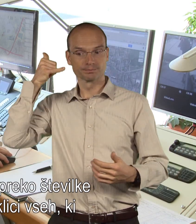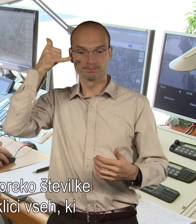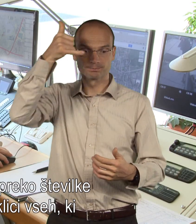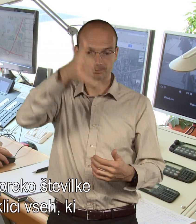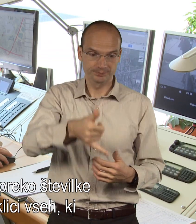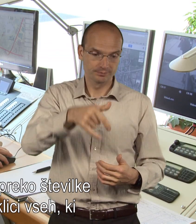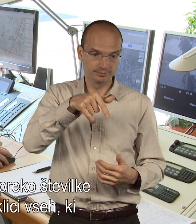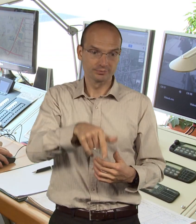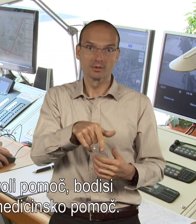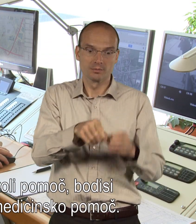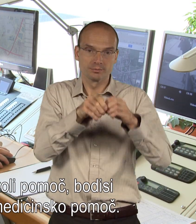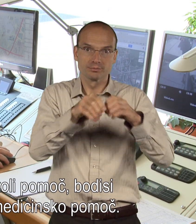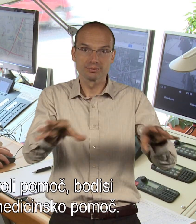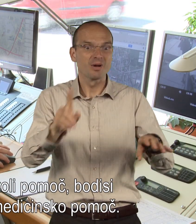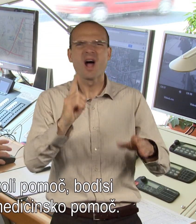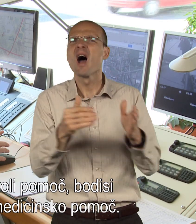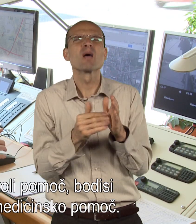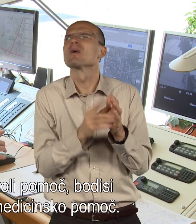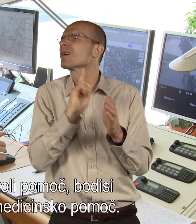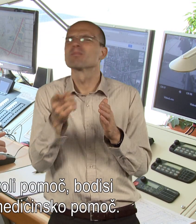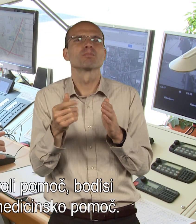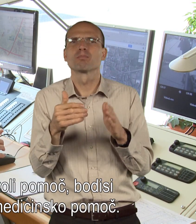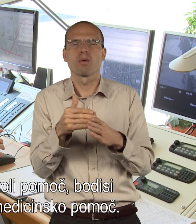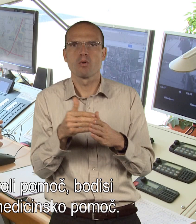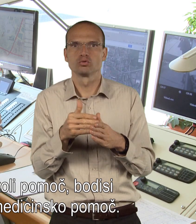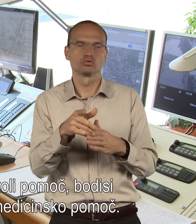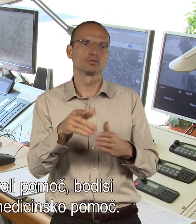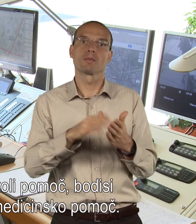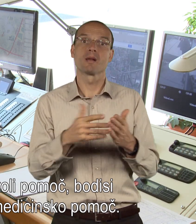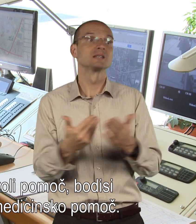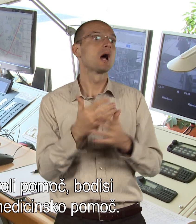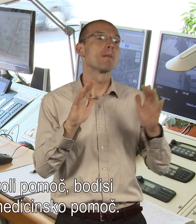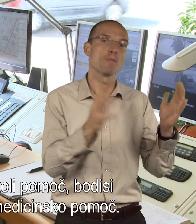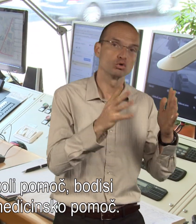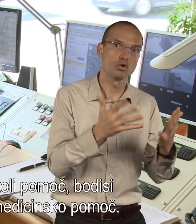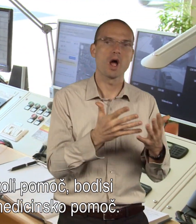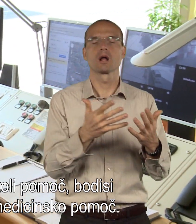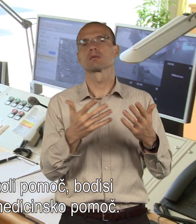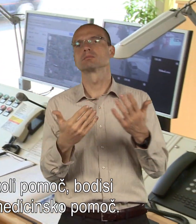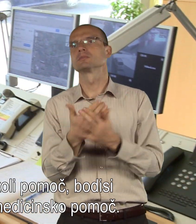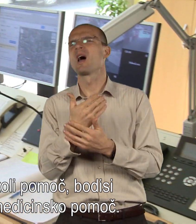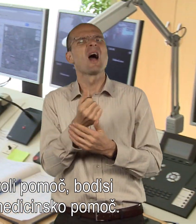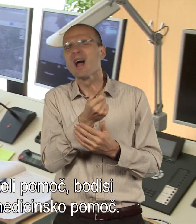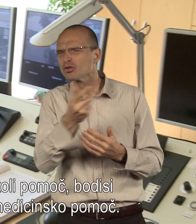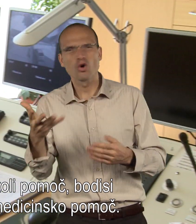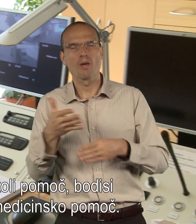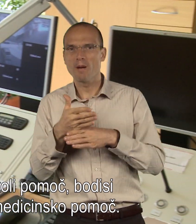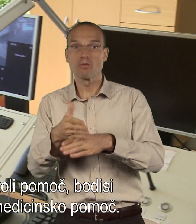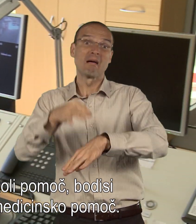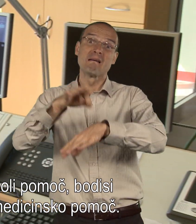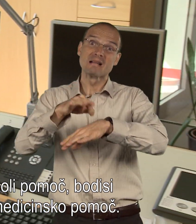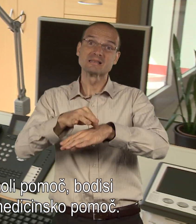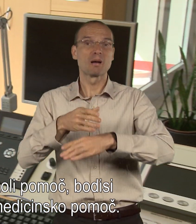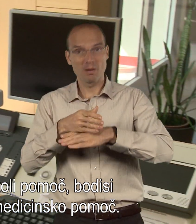klici vseh tistih, ki potrebujejo kakršnokoli pomoč, bodi si, da se gre za požare, bodi si, da se gre za kakršnokoli tudi